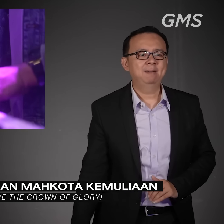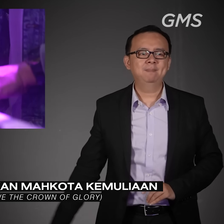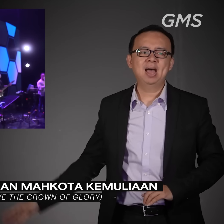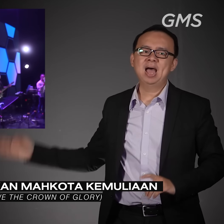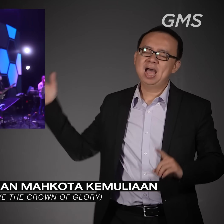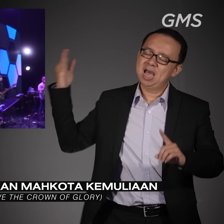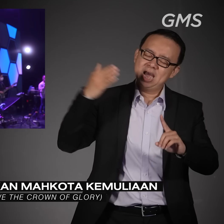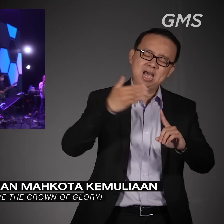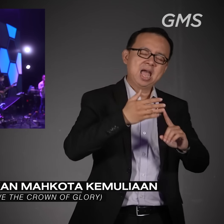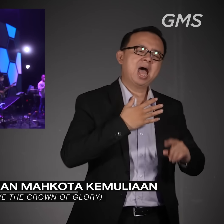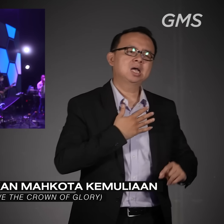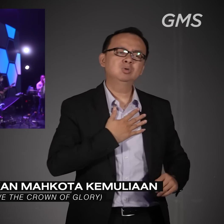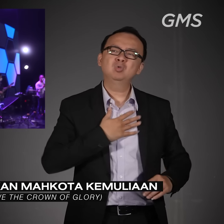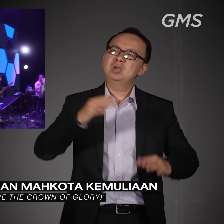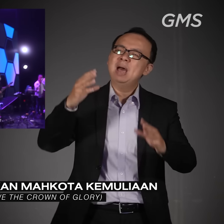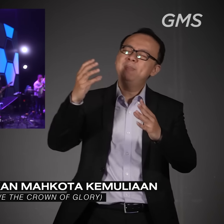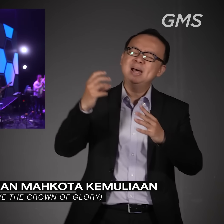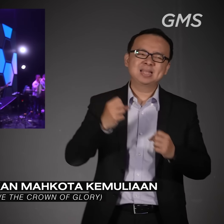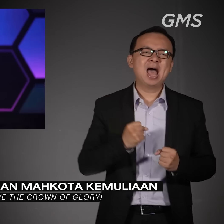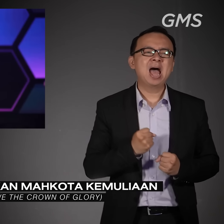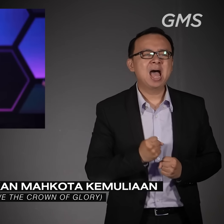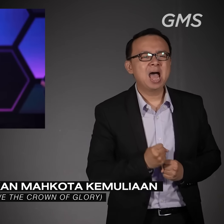sampai ku dapatkan